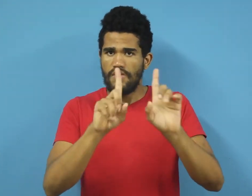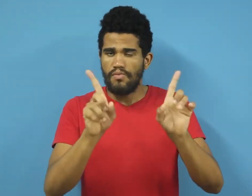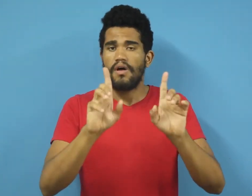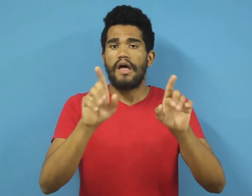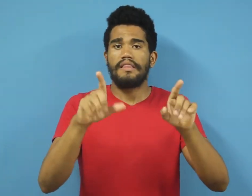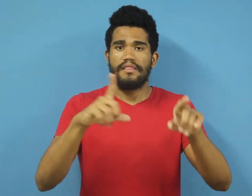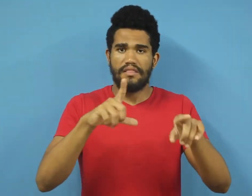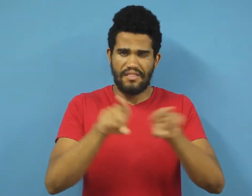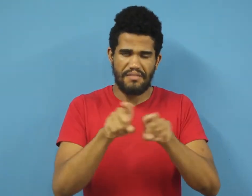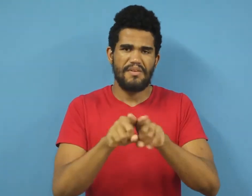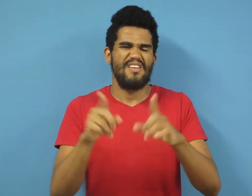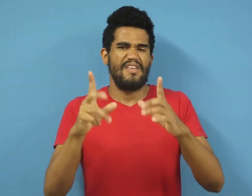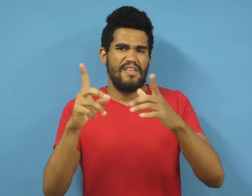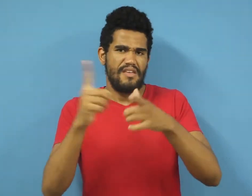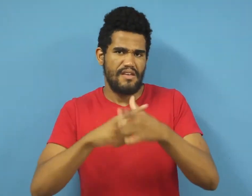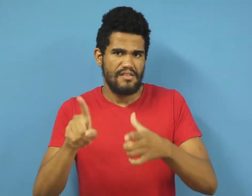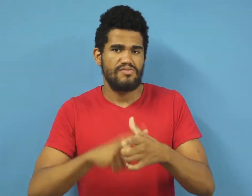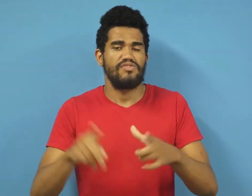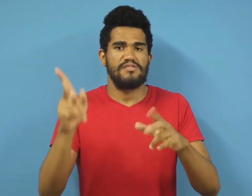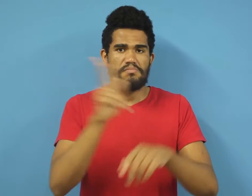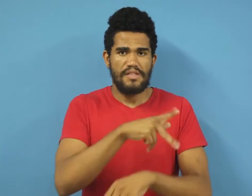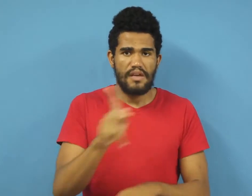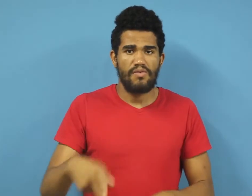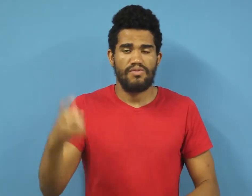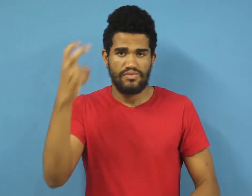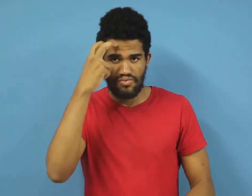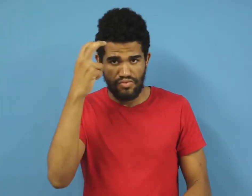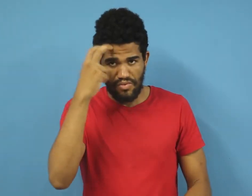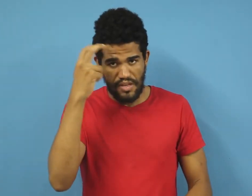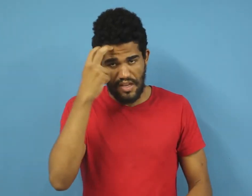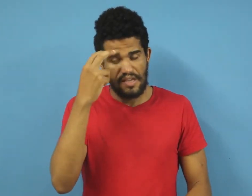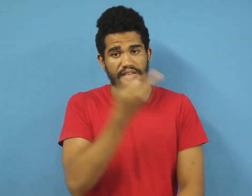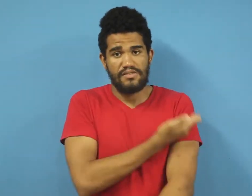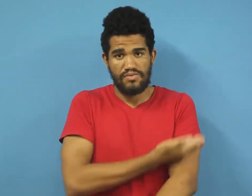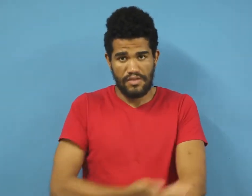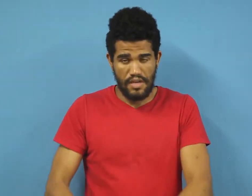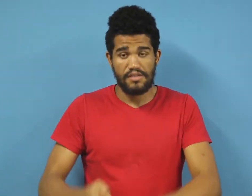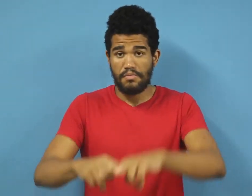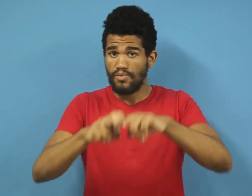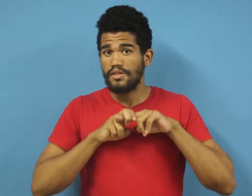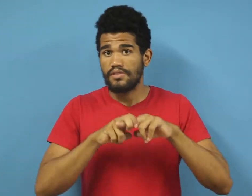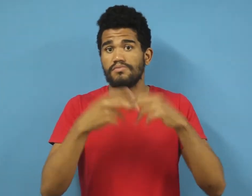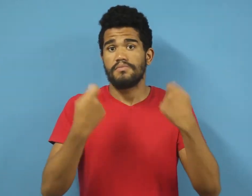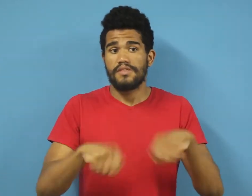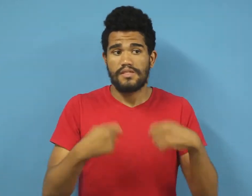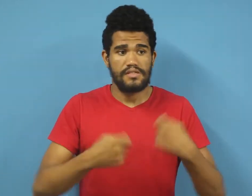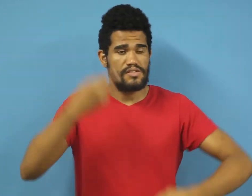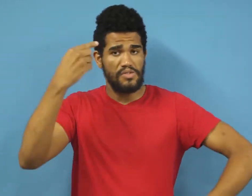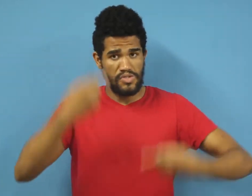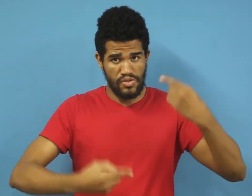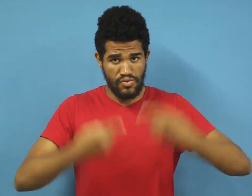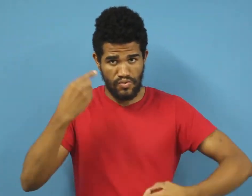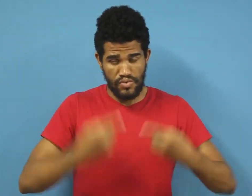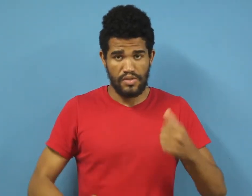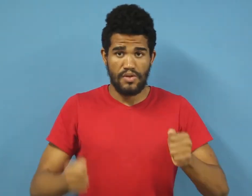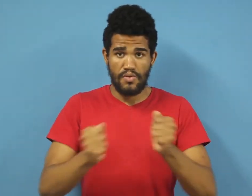questões pedagógicas, culturais e atitudinais. Por isso, precisam ser discutidas com a comunidade